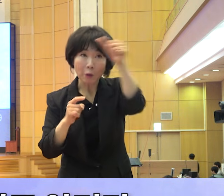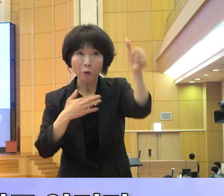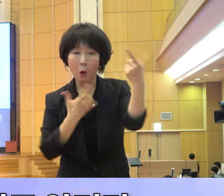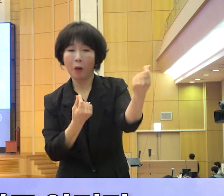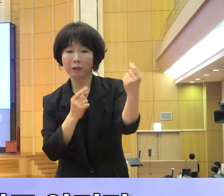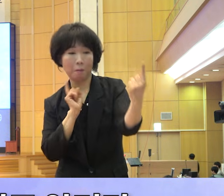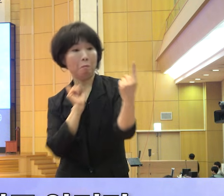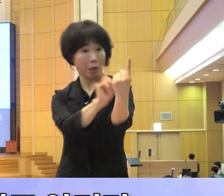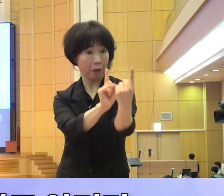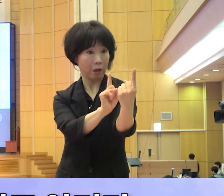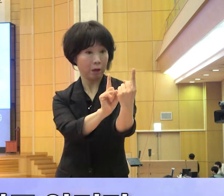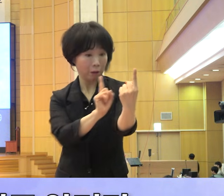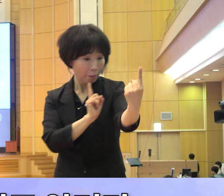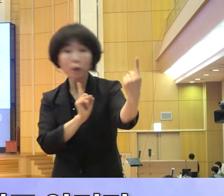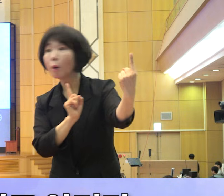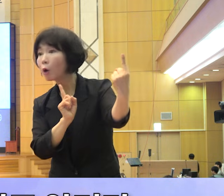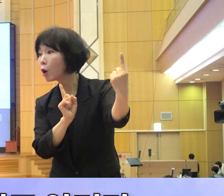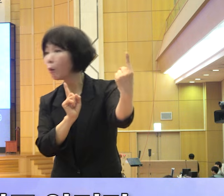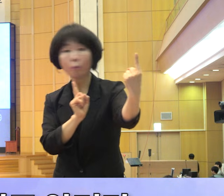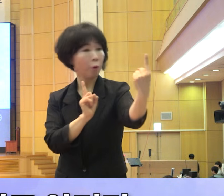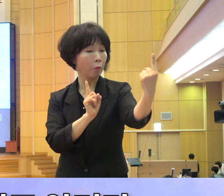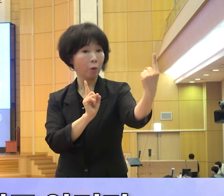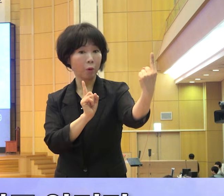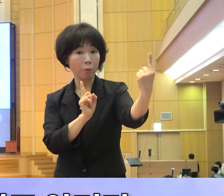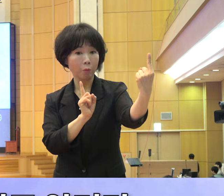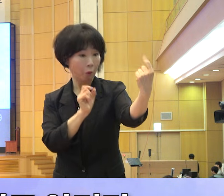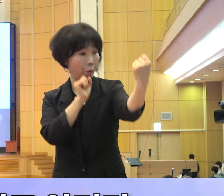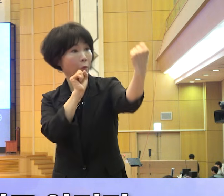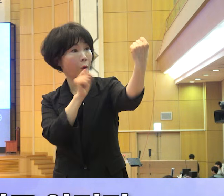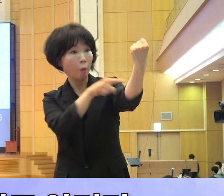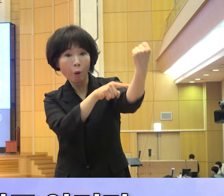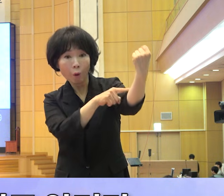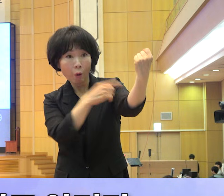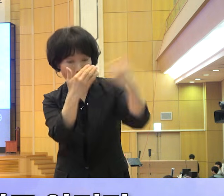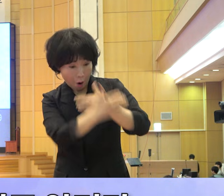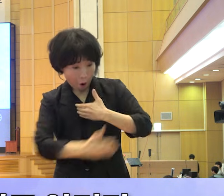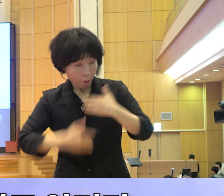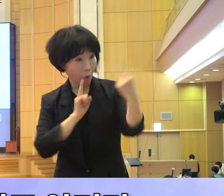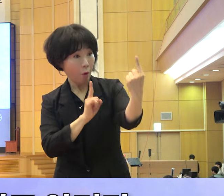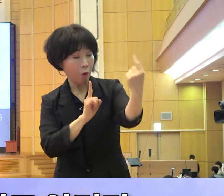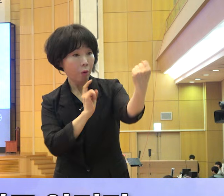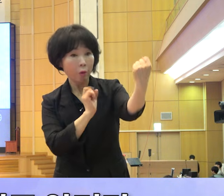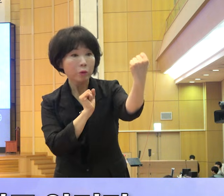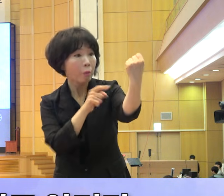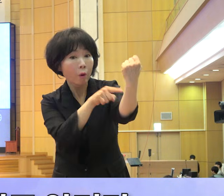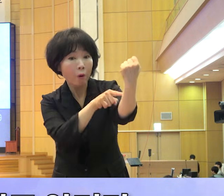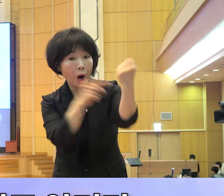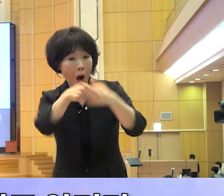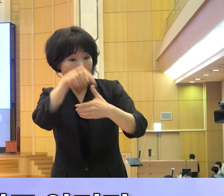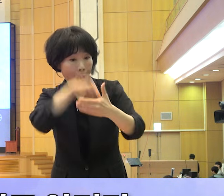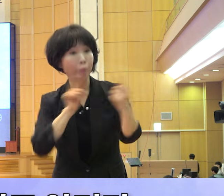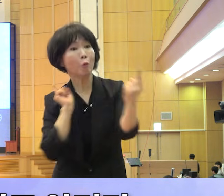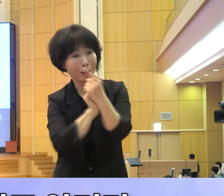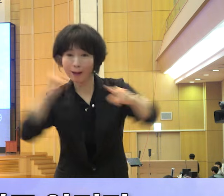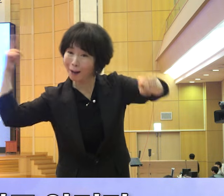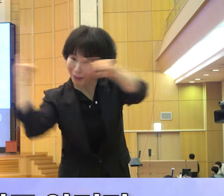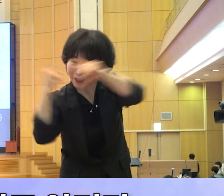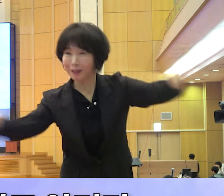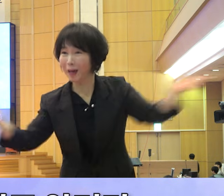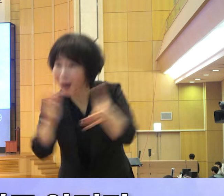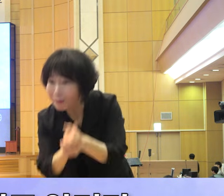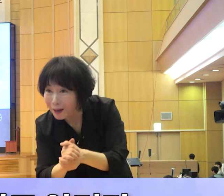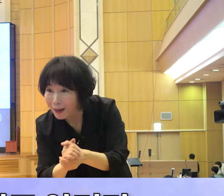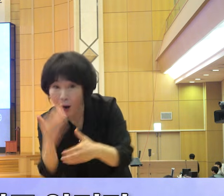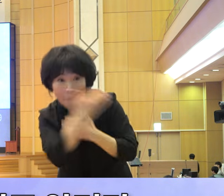지금 만난 거 아니에요? 근데 겉으로는 육체가 만났지만 속에 마음에서 만나자 그래서 만났으니까 마음도 다 만난 거 아니에요?